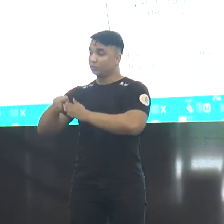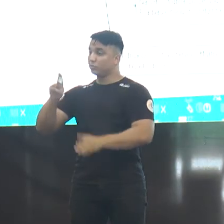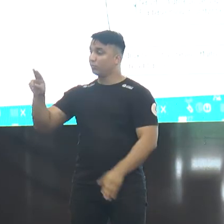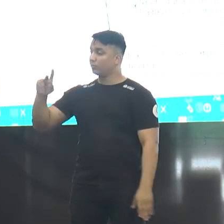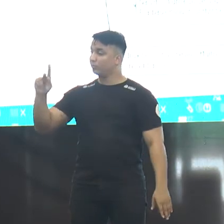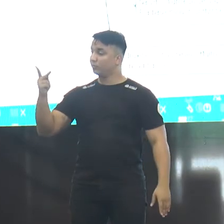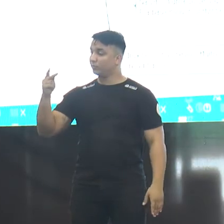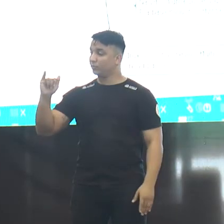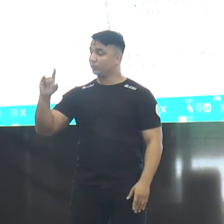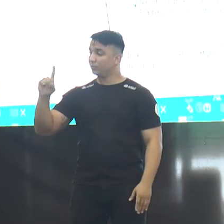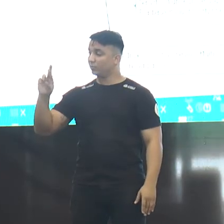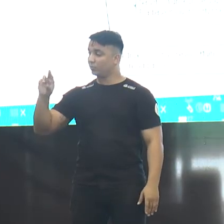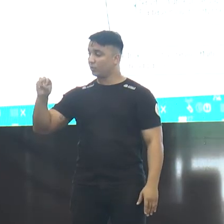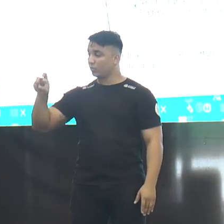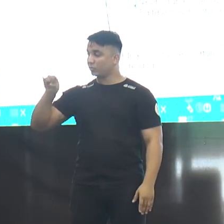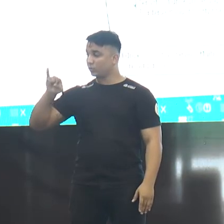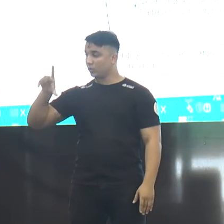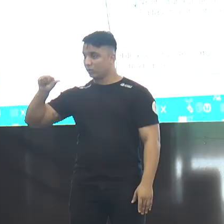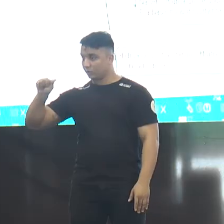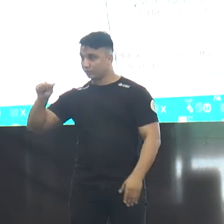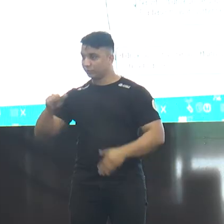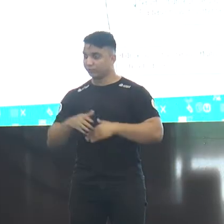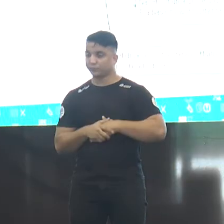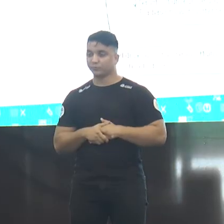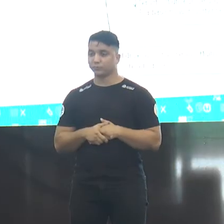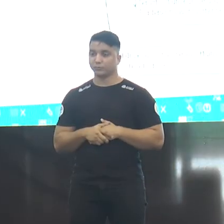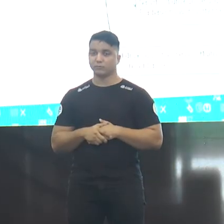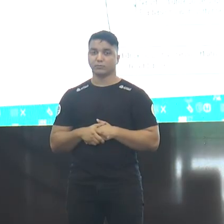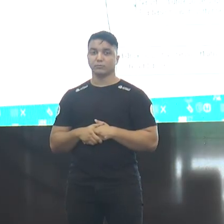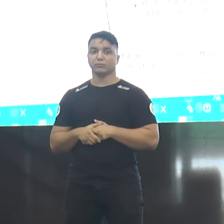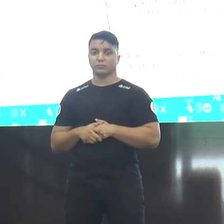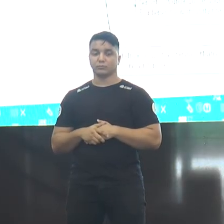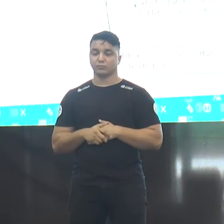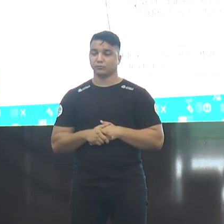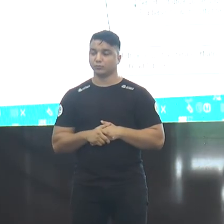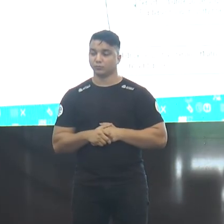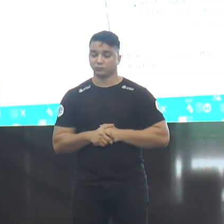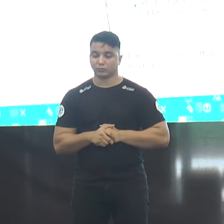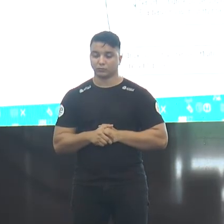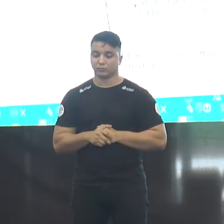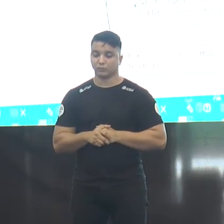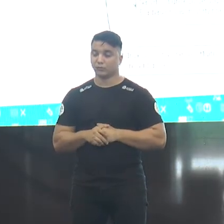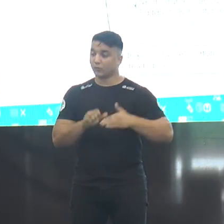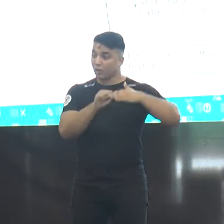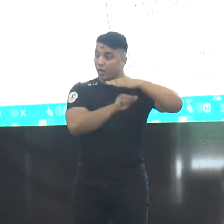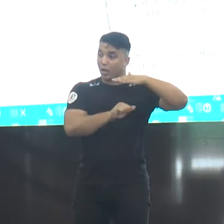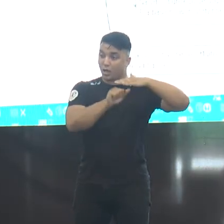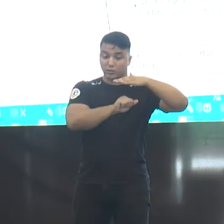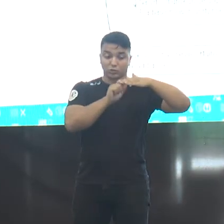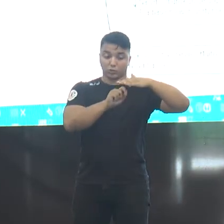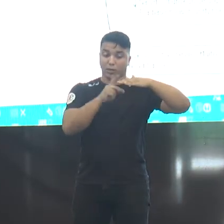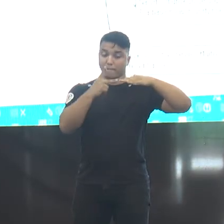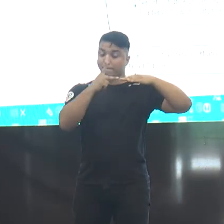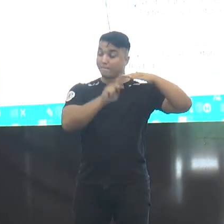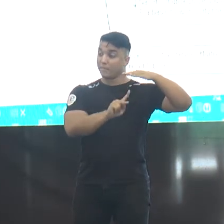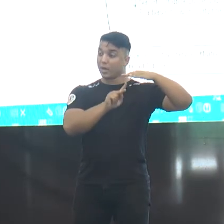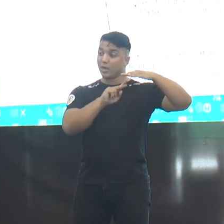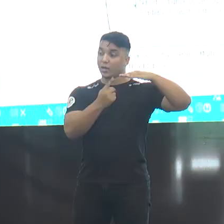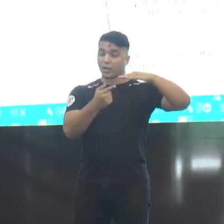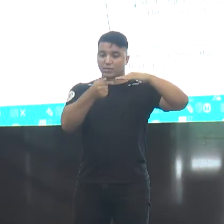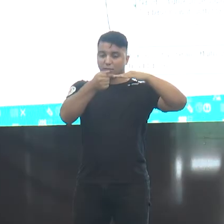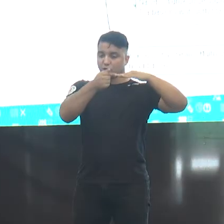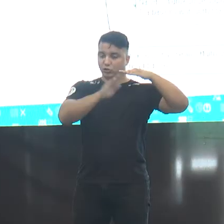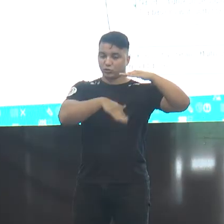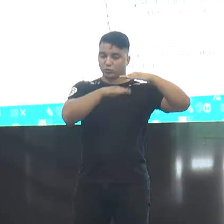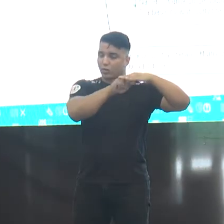isso. Ácido libera H+, base libera o H-. Ácido tem pH menor